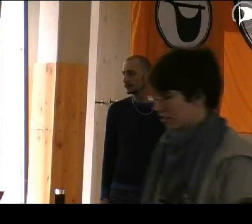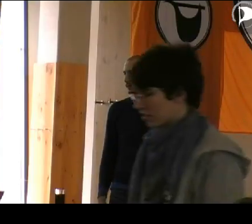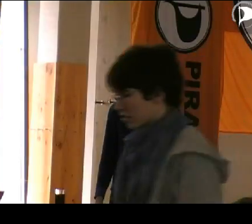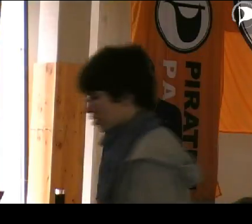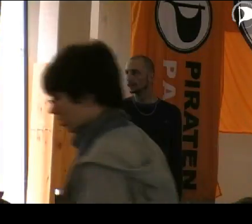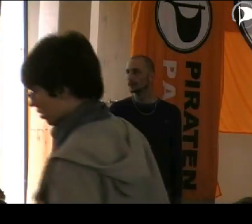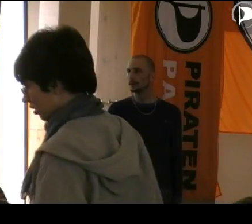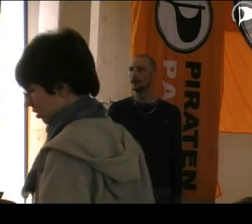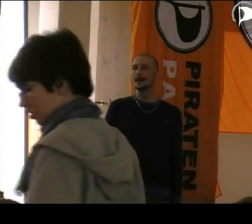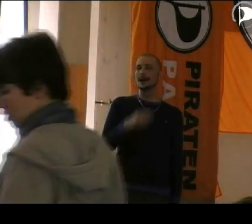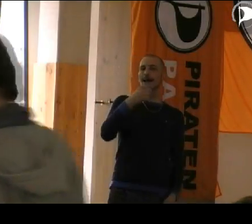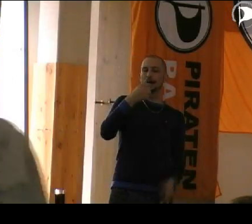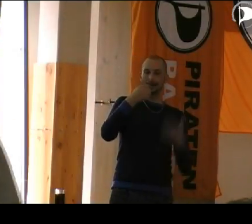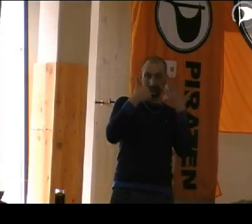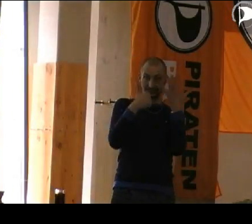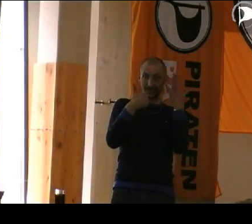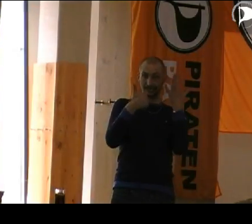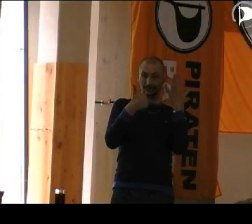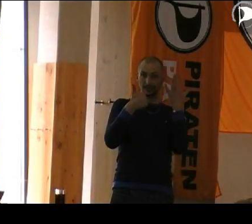bis nordost